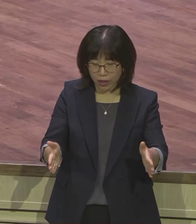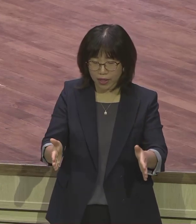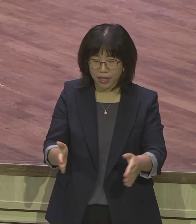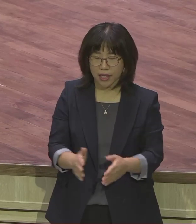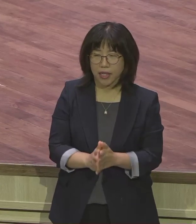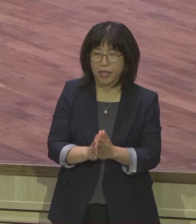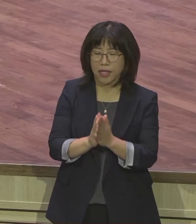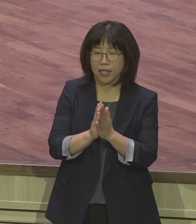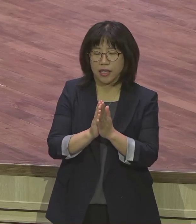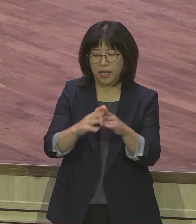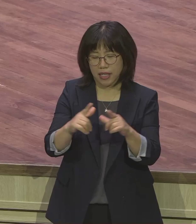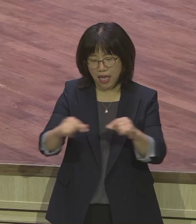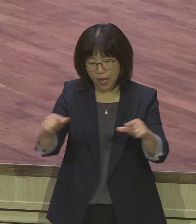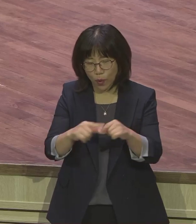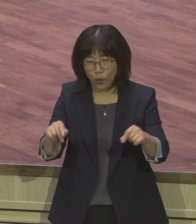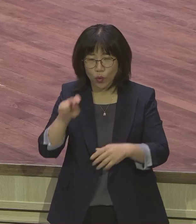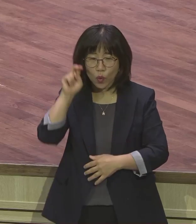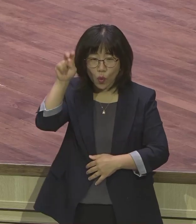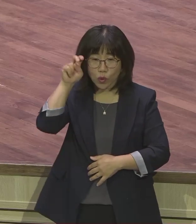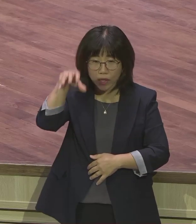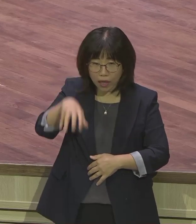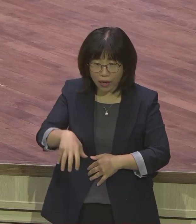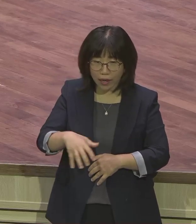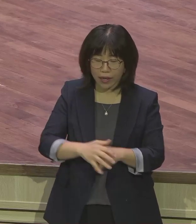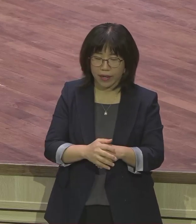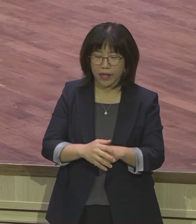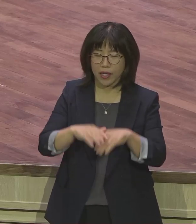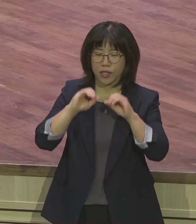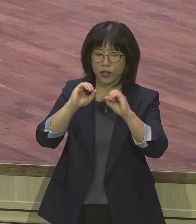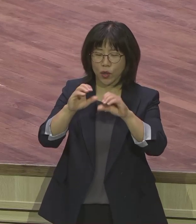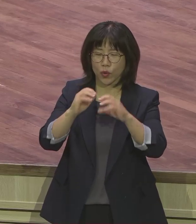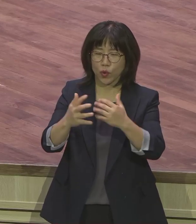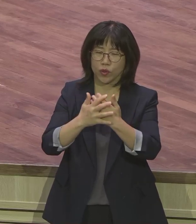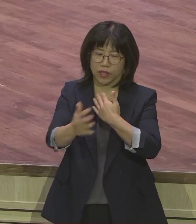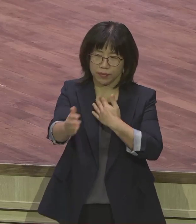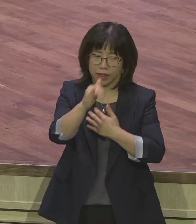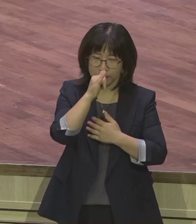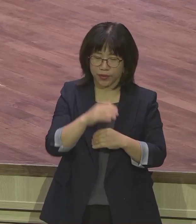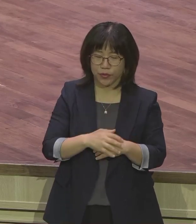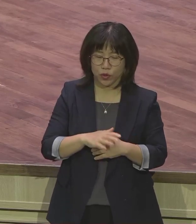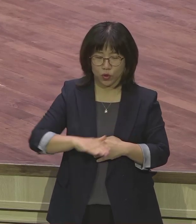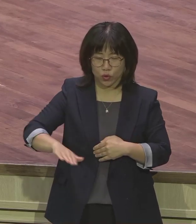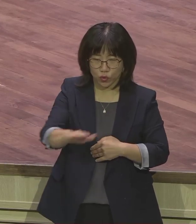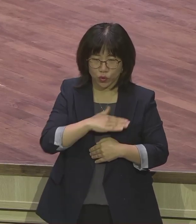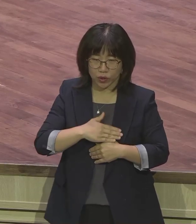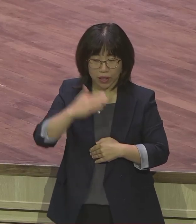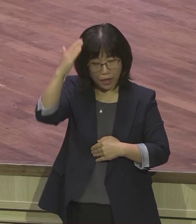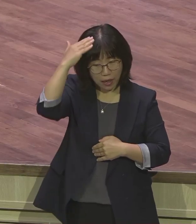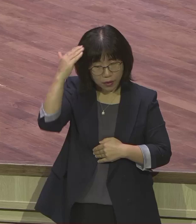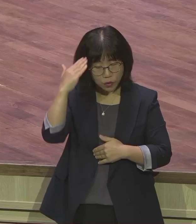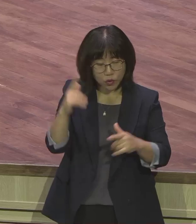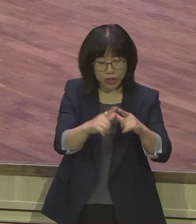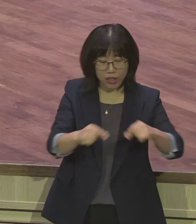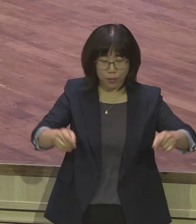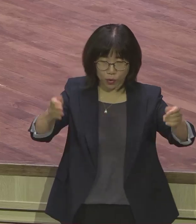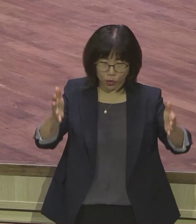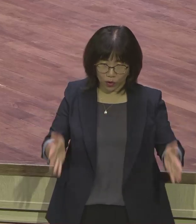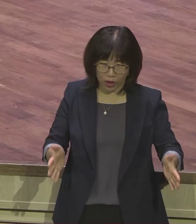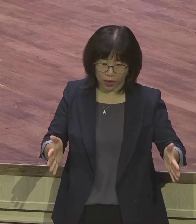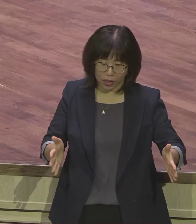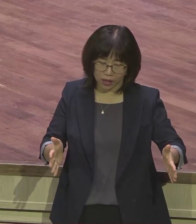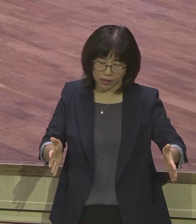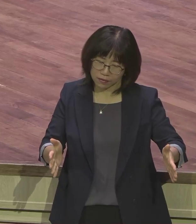오사카에서 전도집회가 진행되었습니다. 일본과는 우리나라 관계가 그렇게